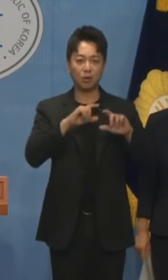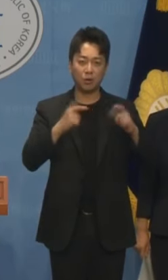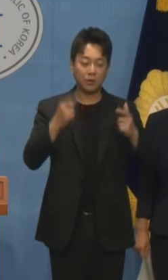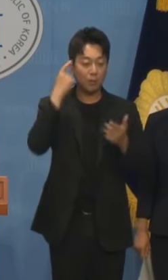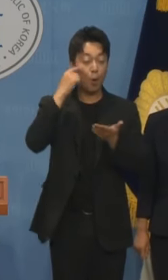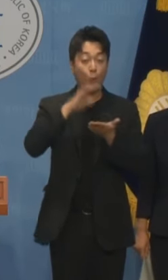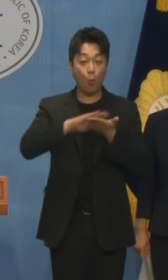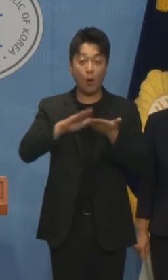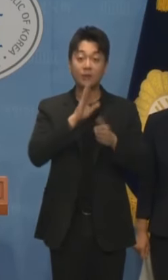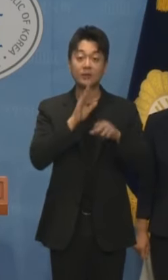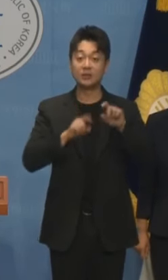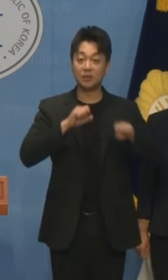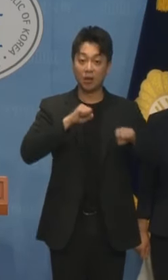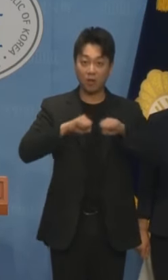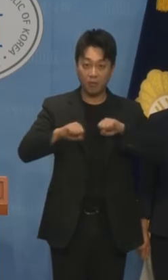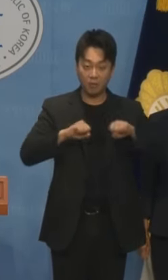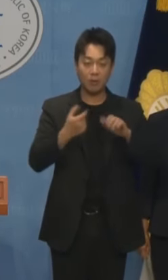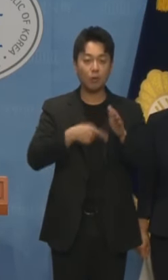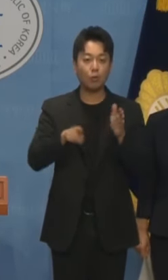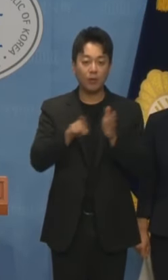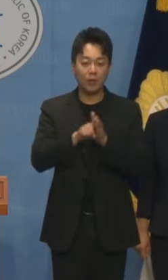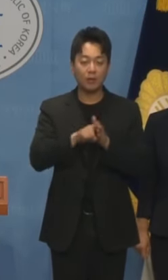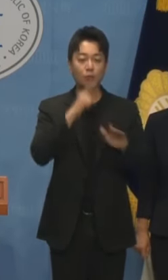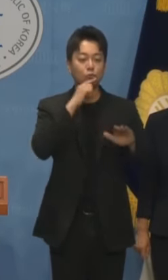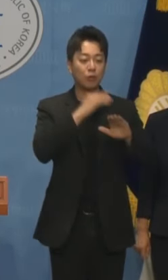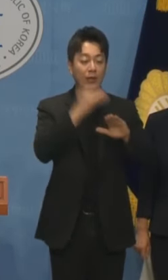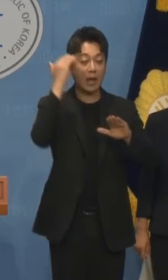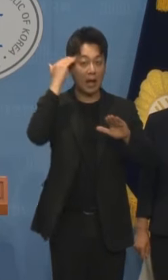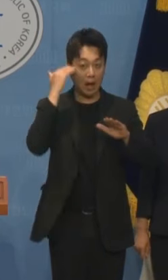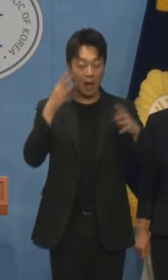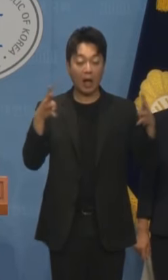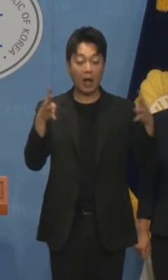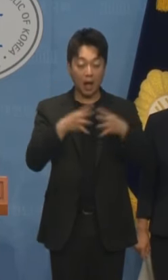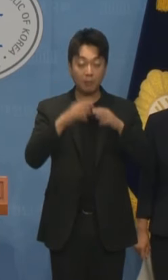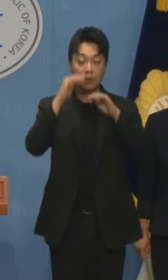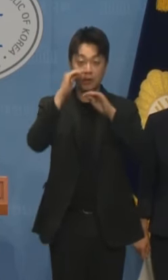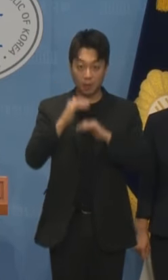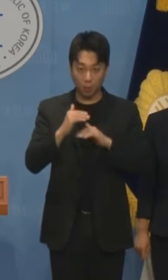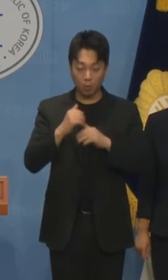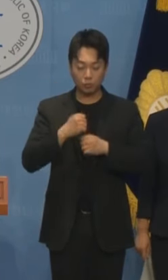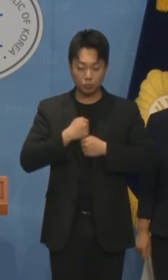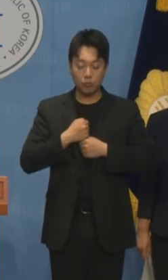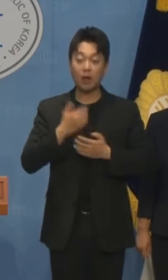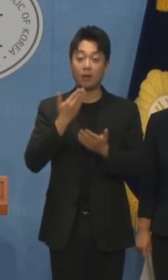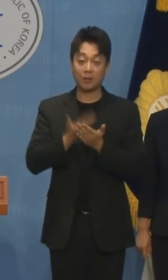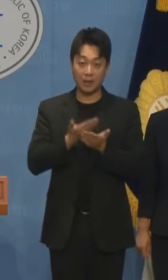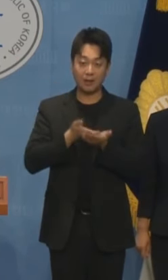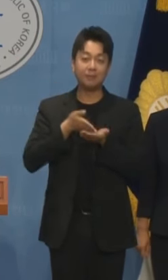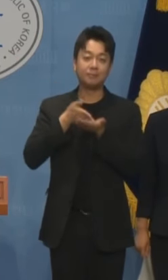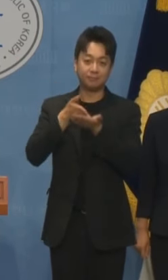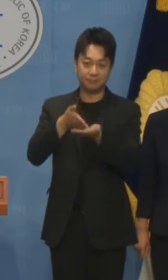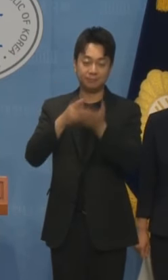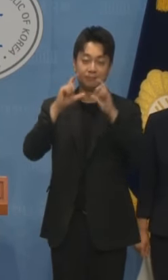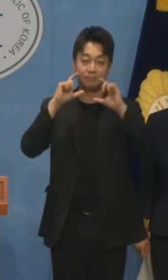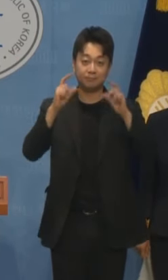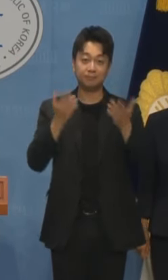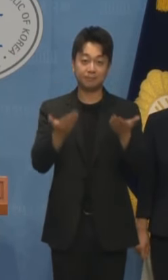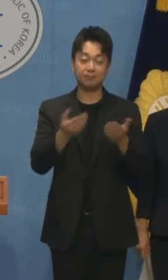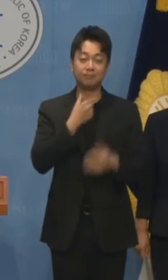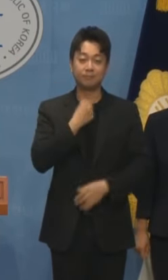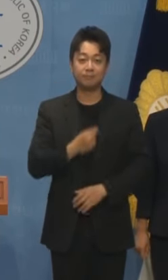62호 남부 공동선언 등 남부 합의 내용 준서를 촉구하는 국회 결의안을 제안하는 기자회견을